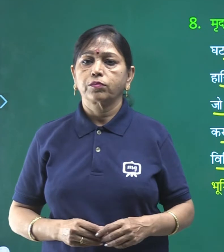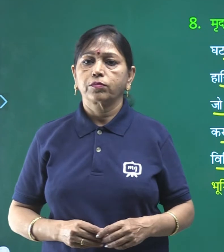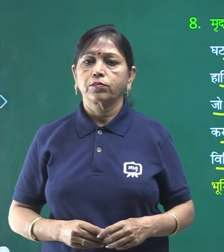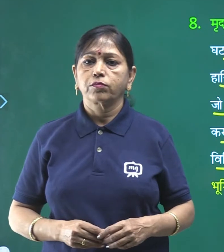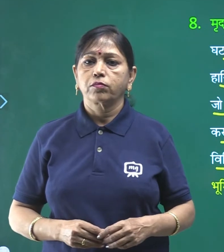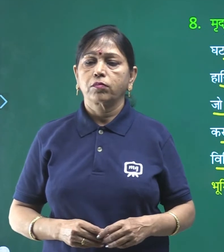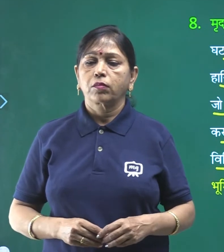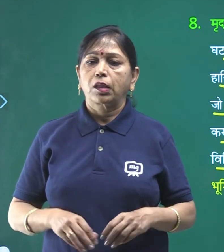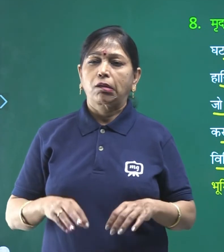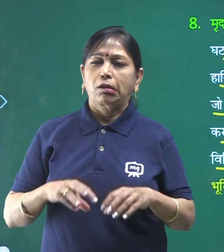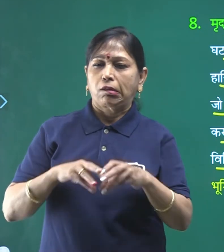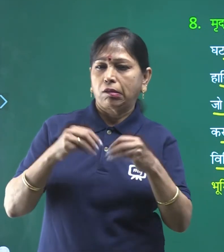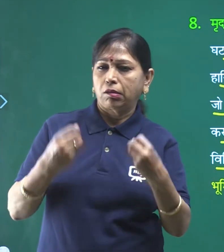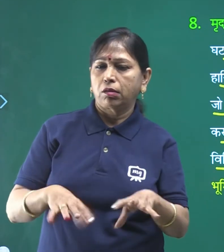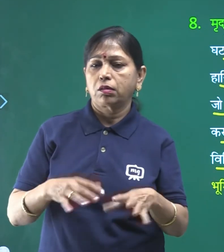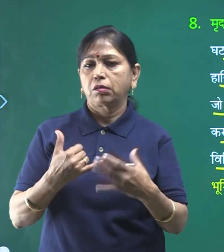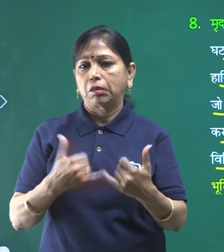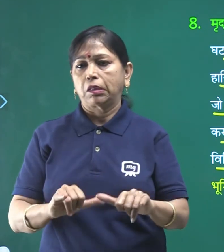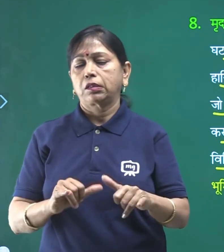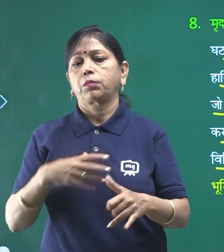को नष्ट कर देते हैं